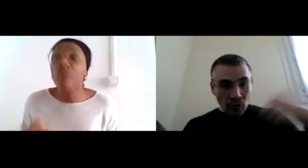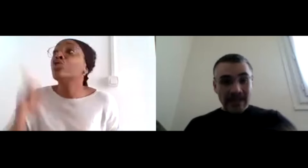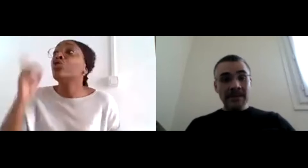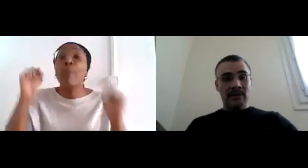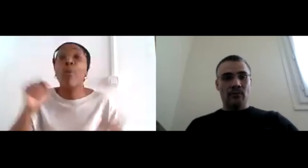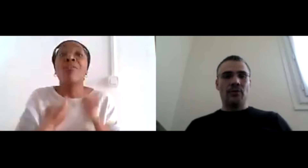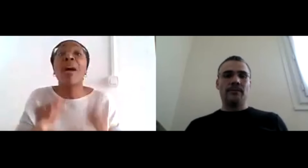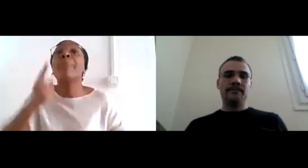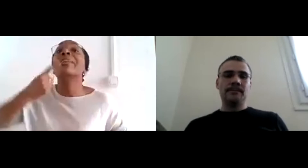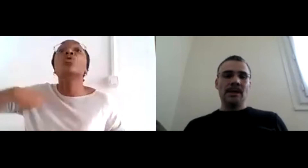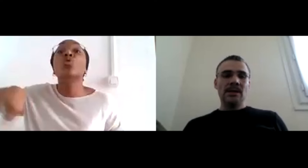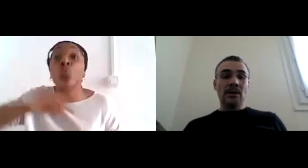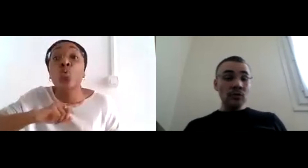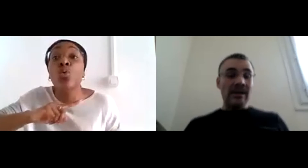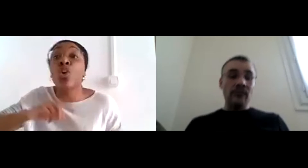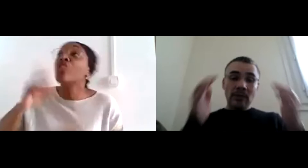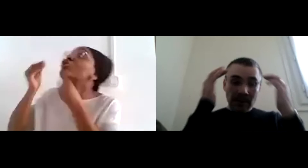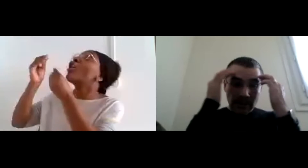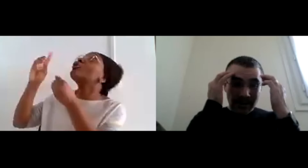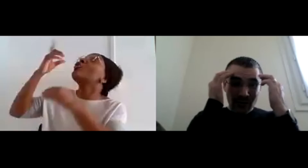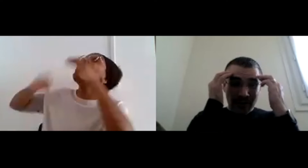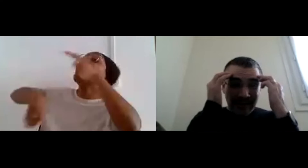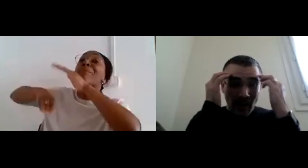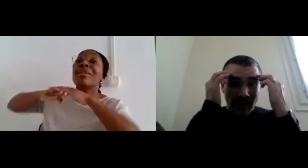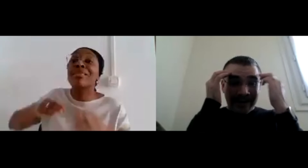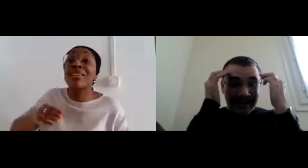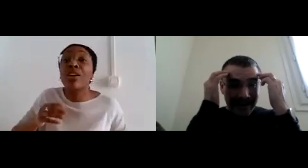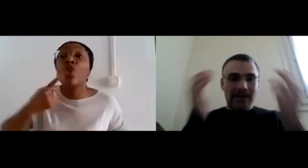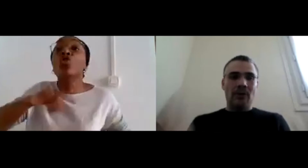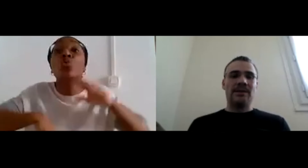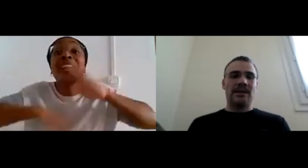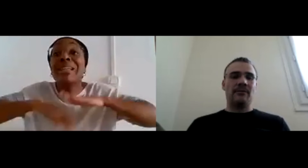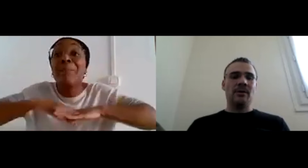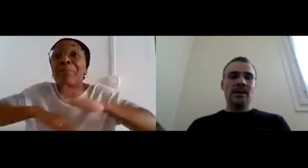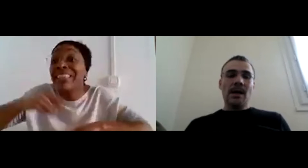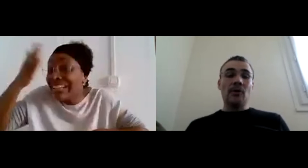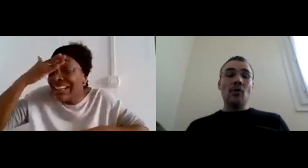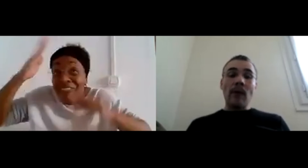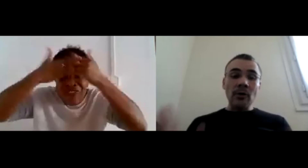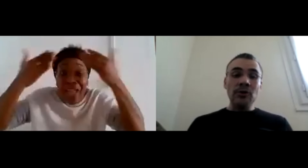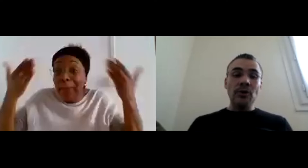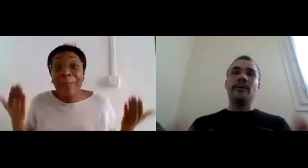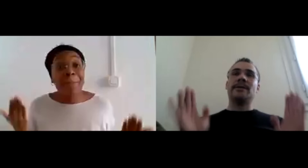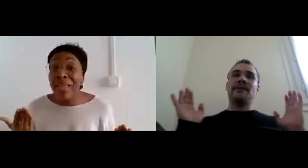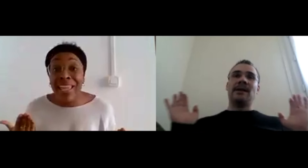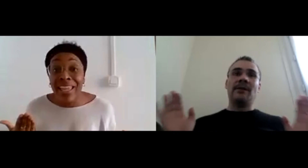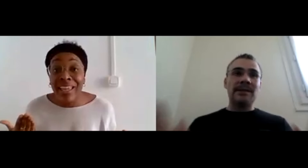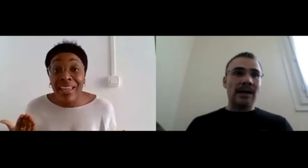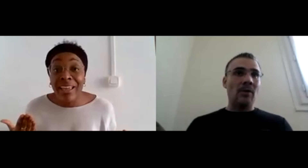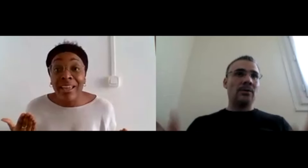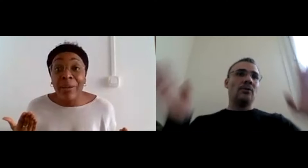que nous limitons Dieu. C'est que nous sommes tellement étriqués dans notre cerveau qu'on croit que Dieu, ça